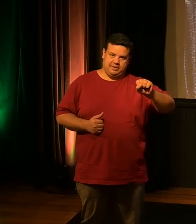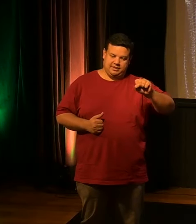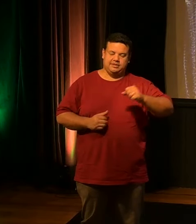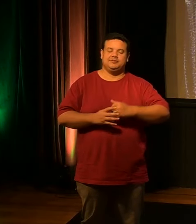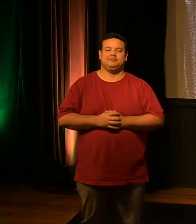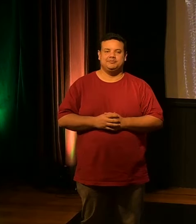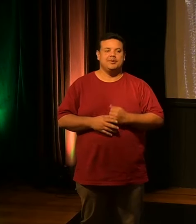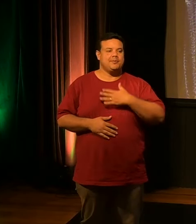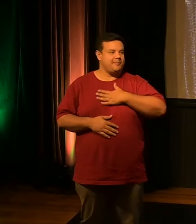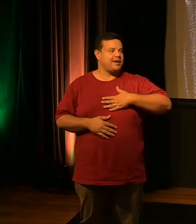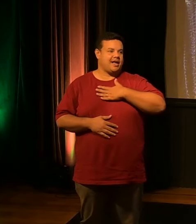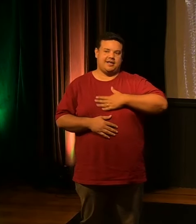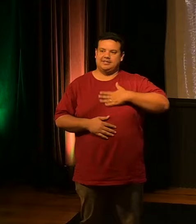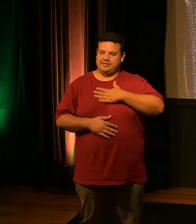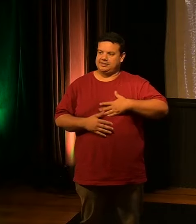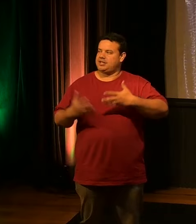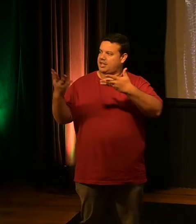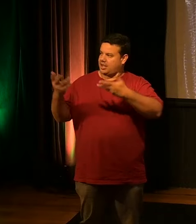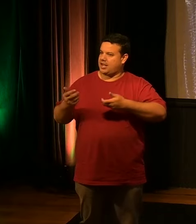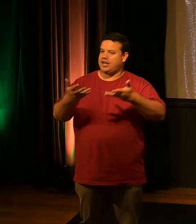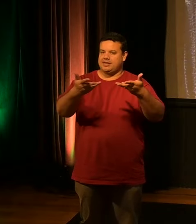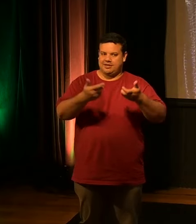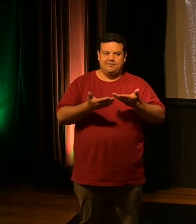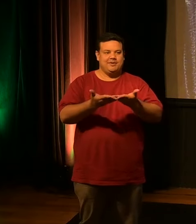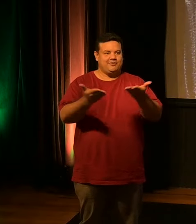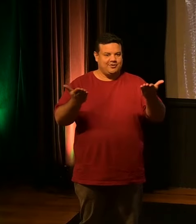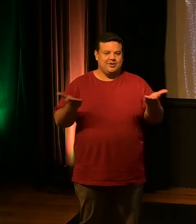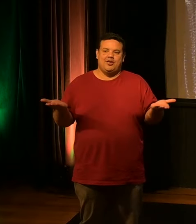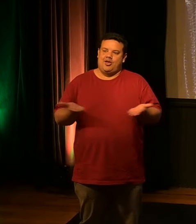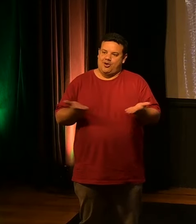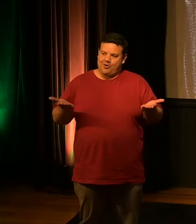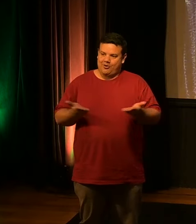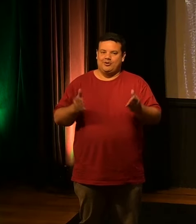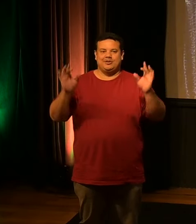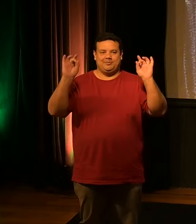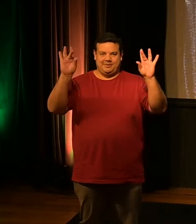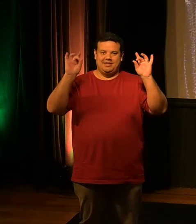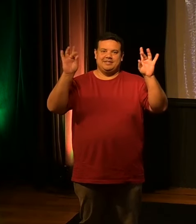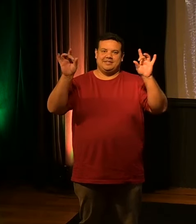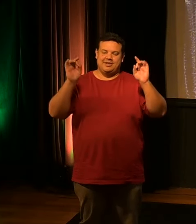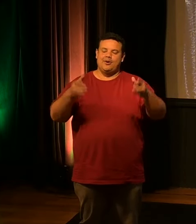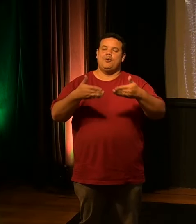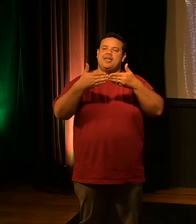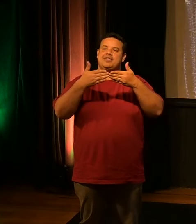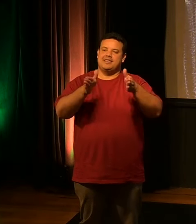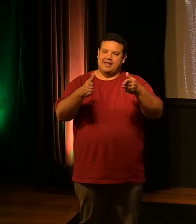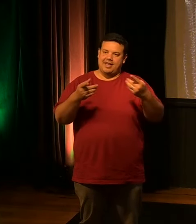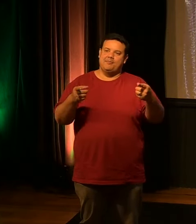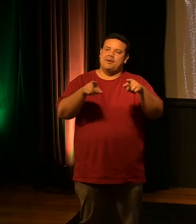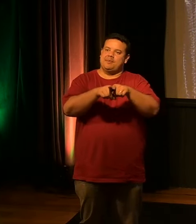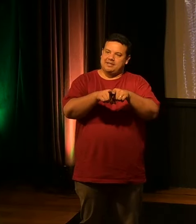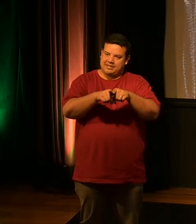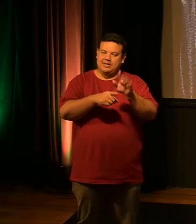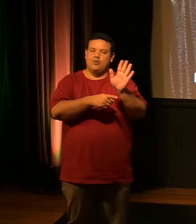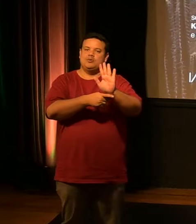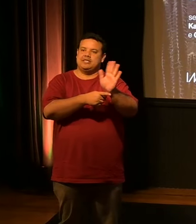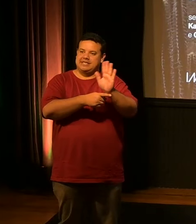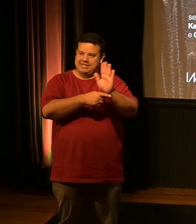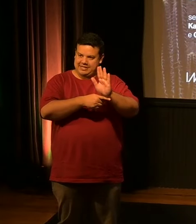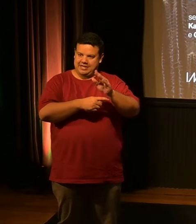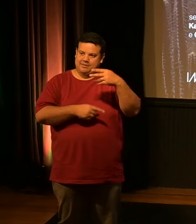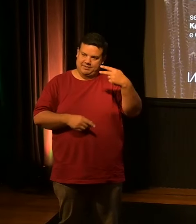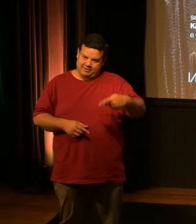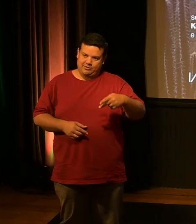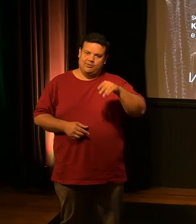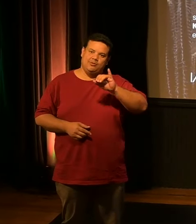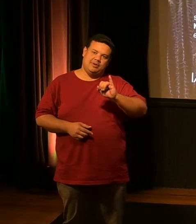É um prazer estar com vocês aqui hoje, nessa ocasião muito especial, que é a estreia de uma parceria entre o Cinema do IMS e a